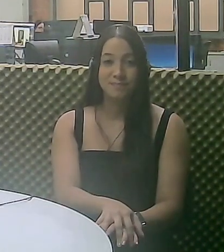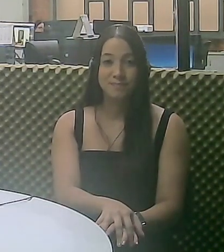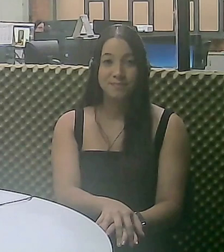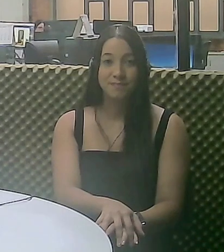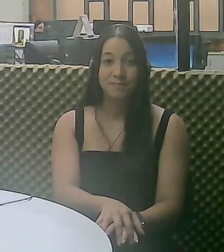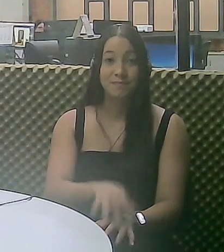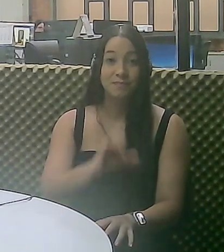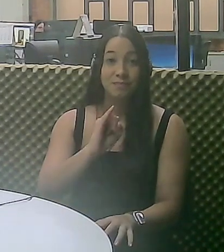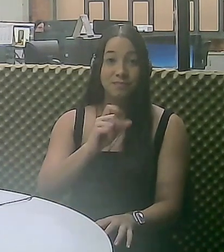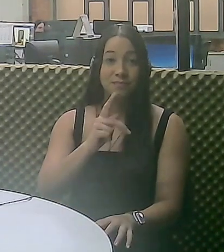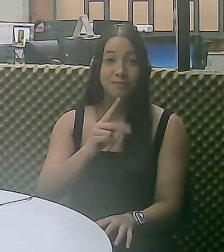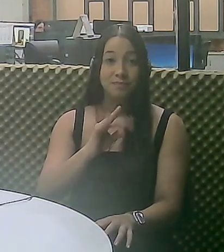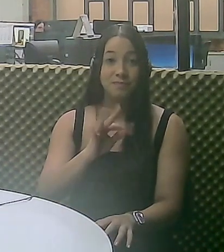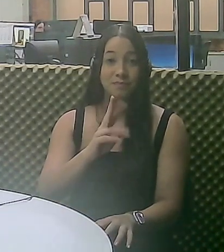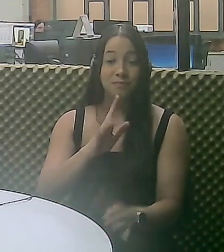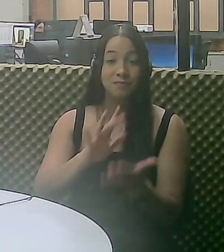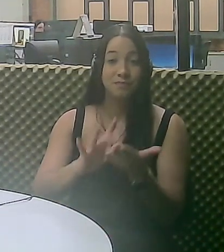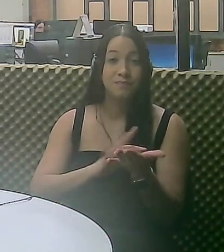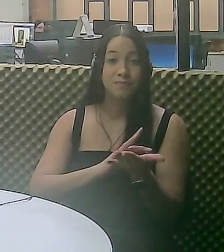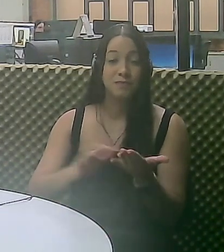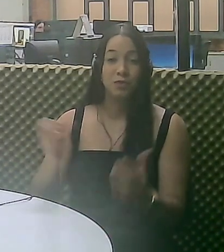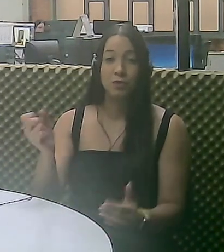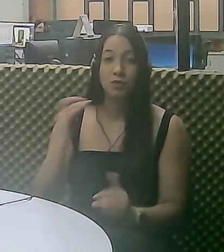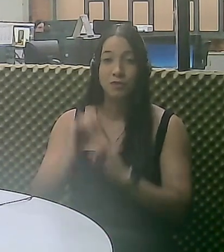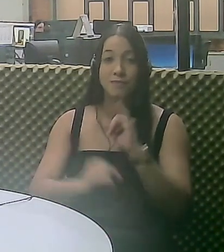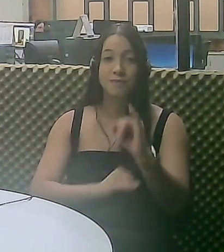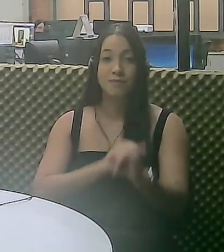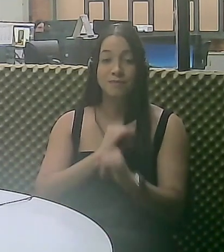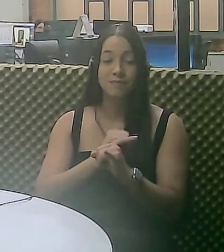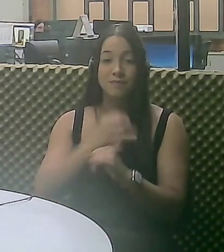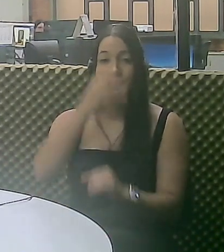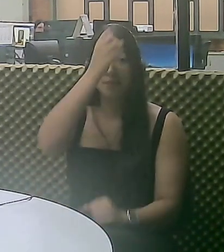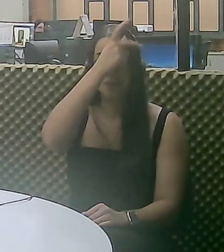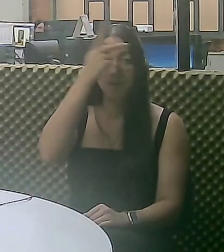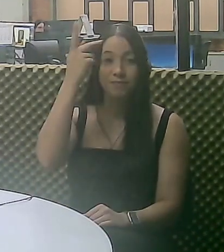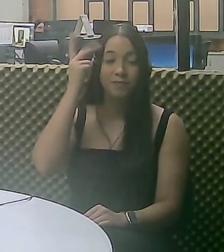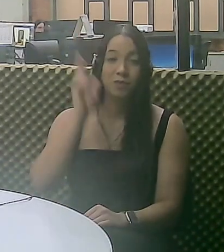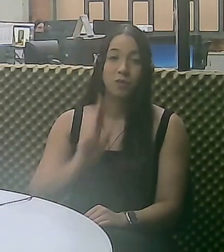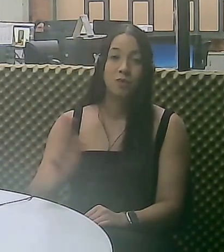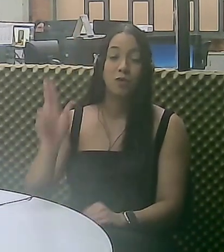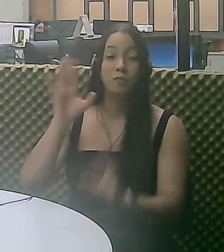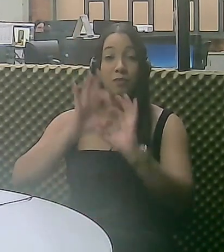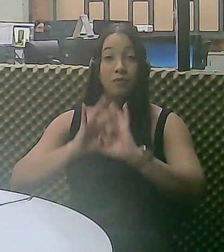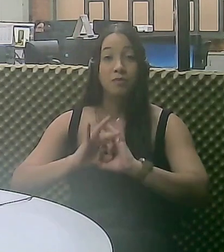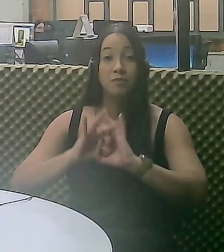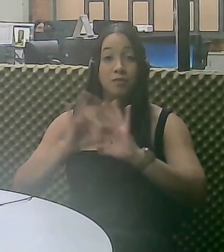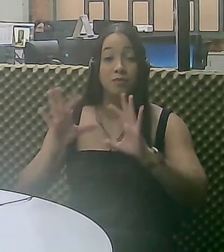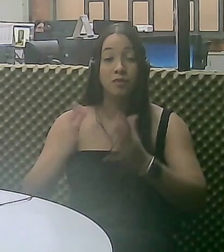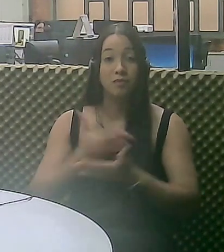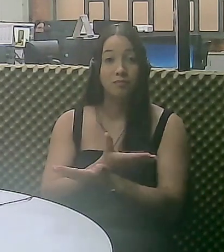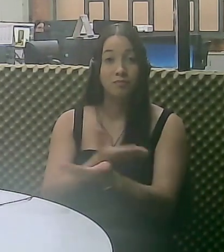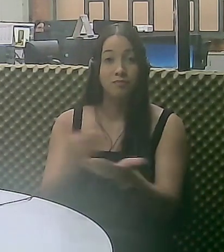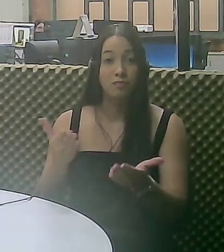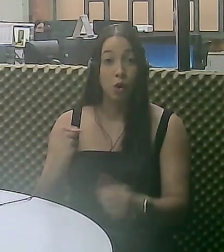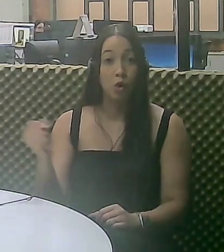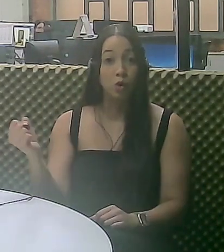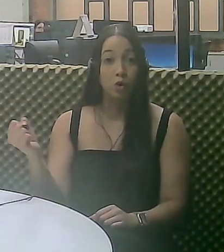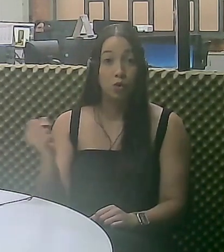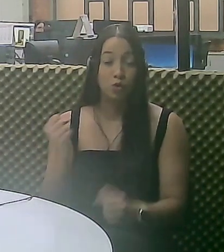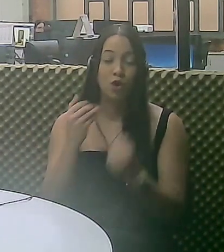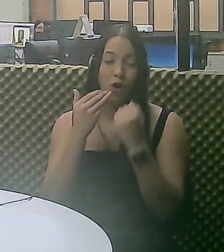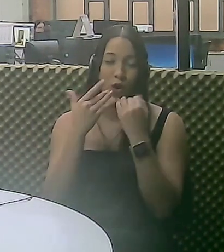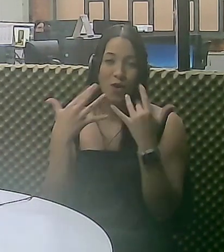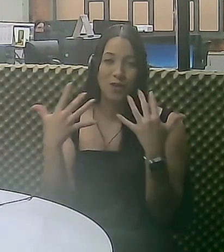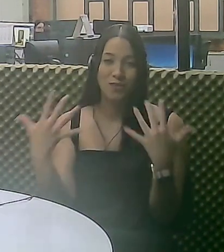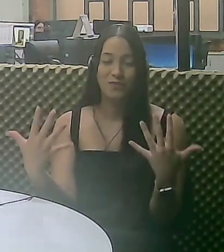O IPTU Digital é mais um serviço online que a Prefeitura de Uberlândia disponibiliza para o contribuinte.